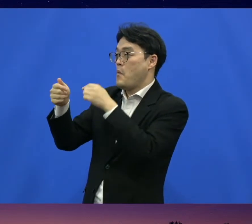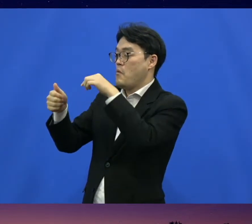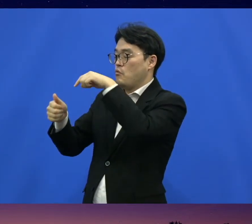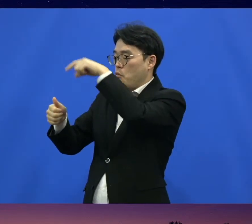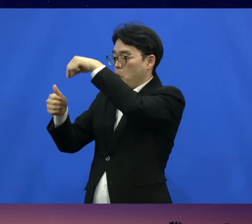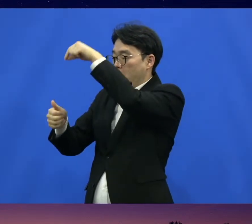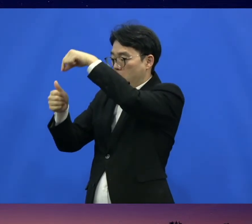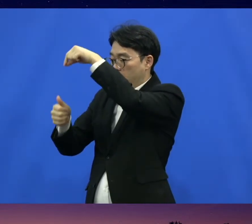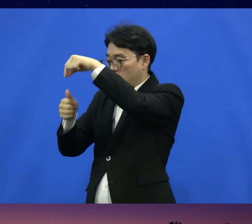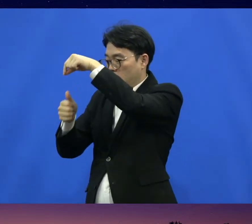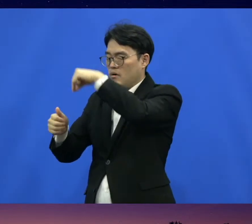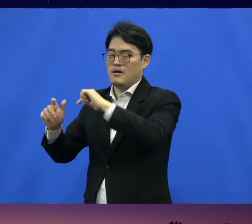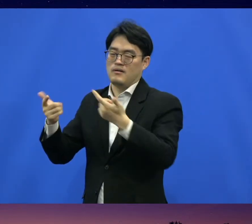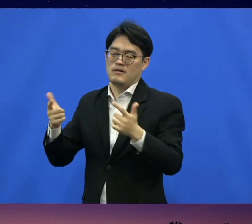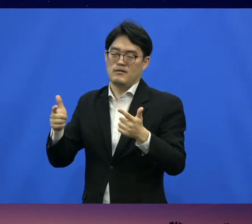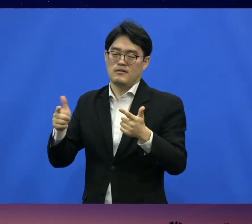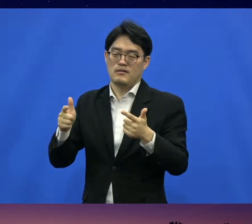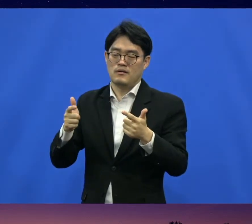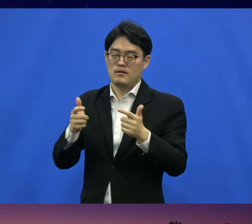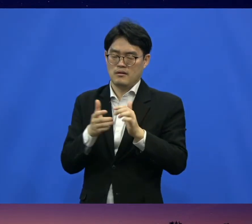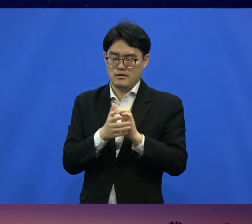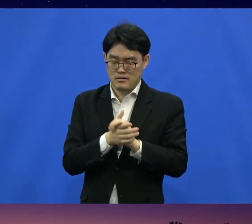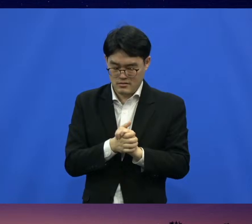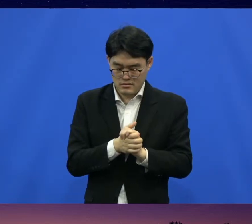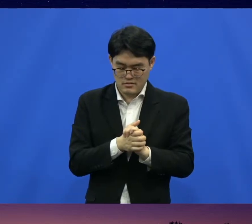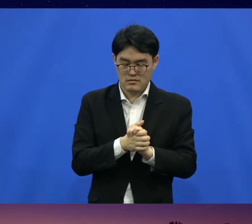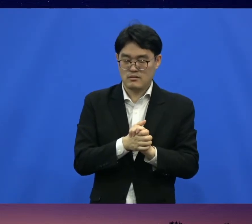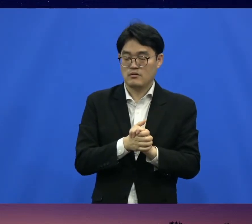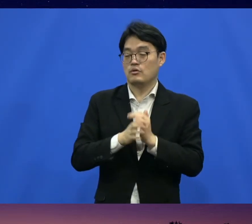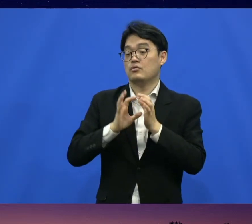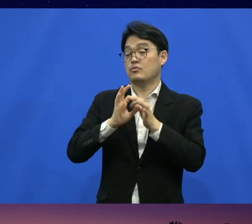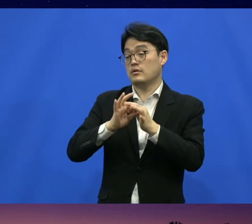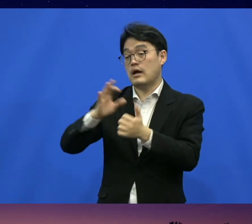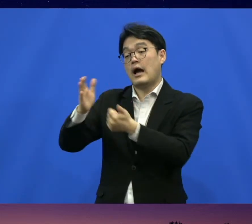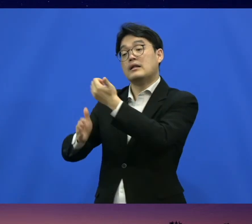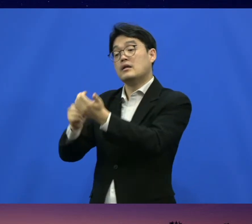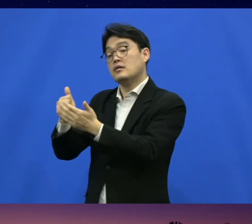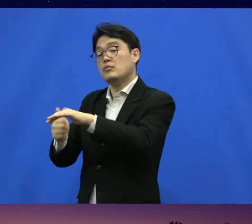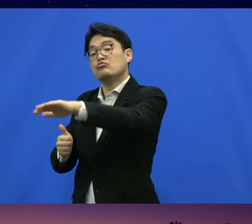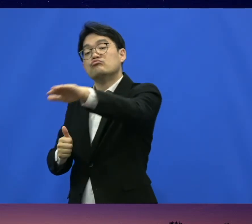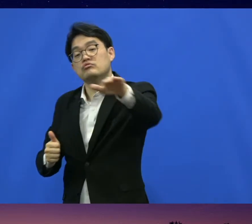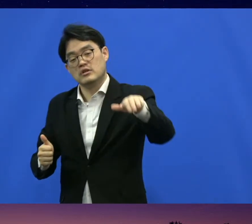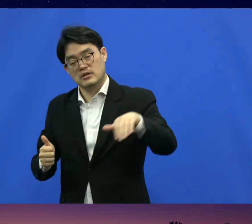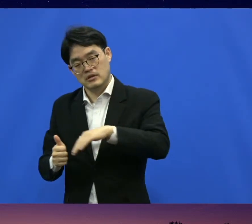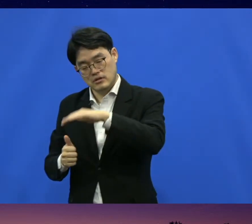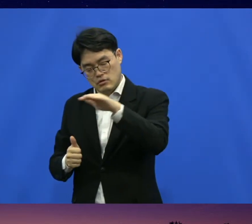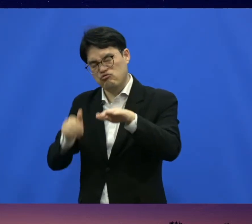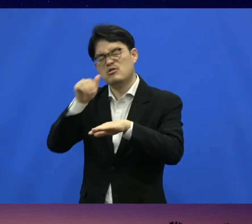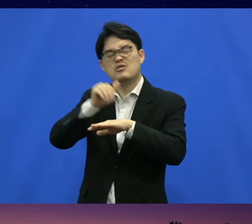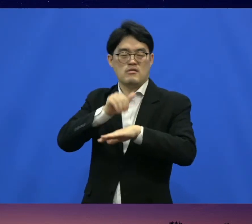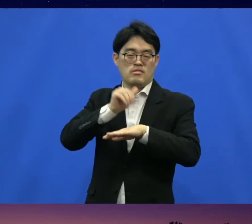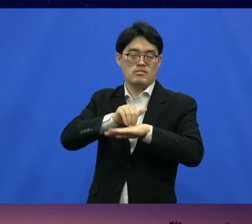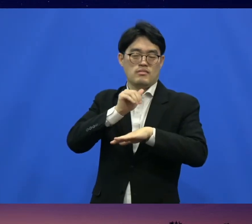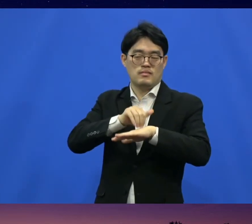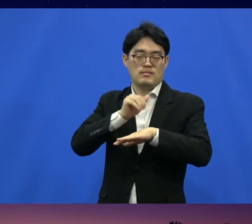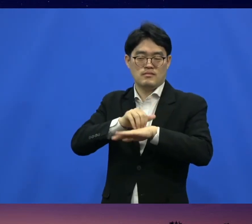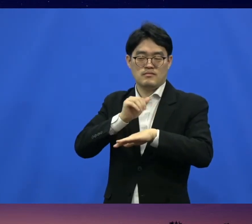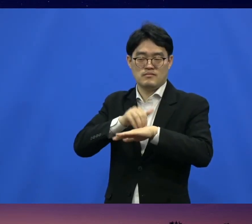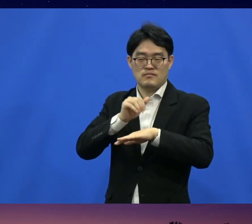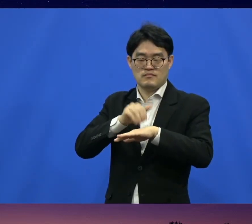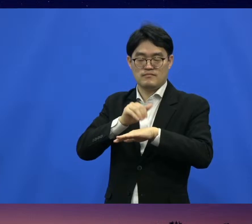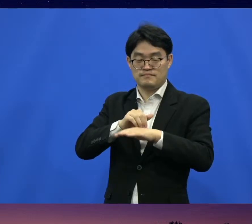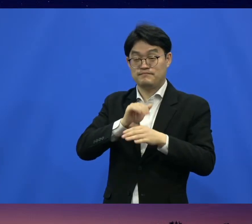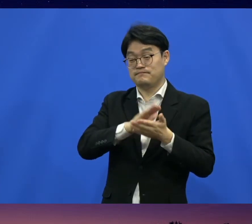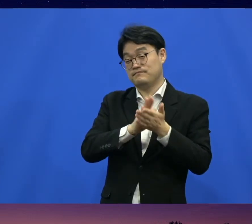우리를 통제하시는 거죠. 우리를 다루시는 거죠. 여러분 영성생활은 속도가